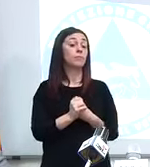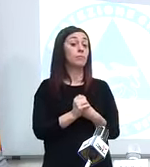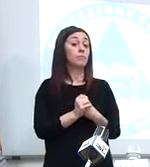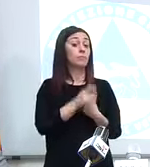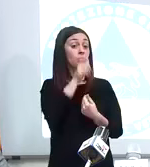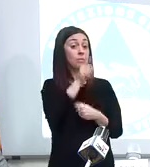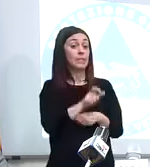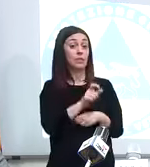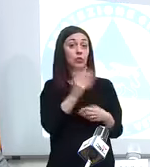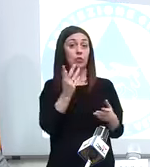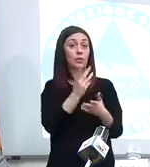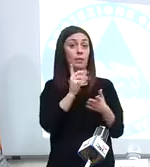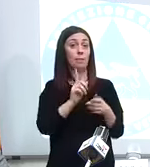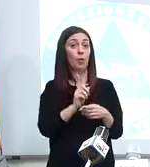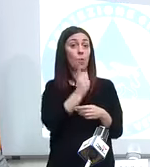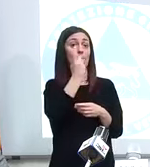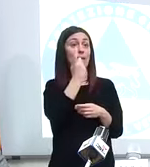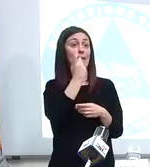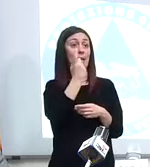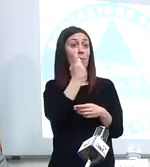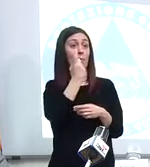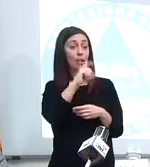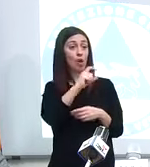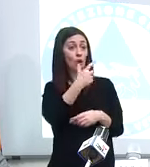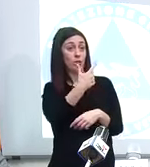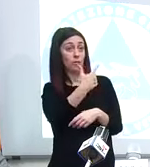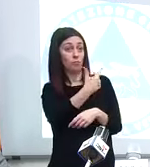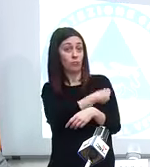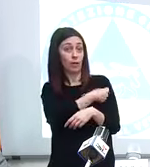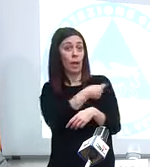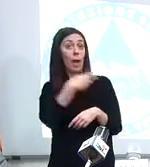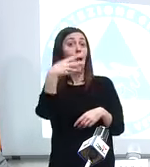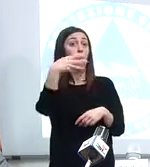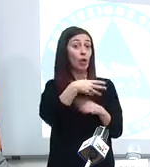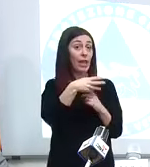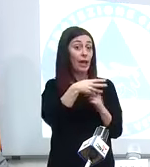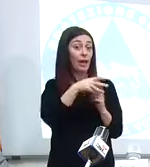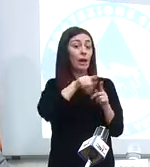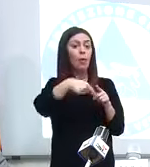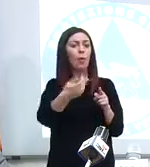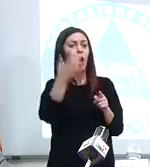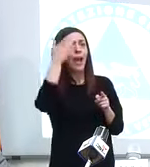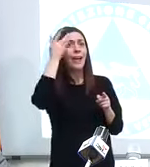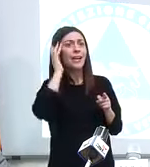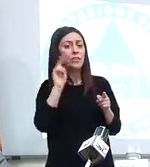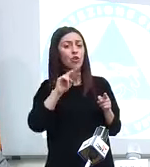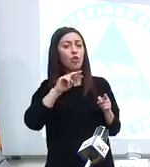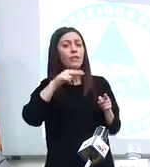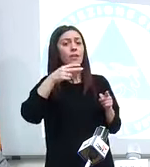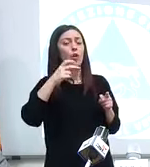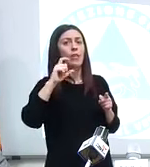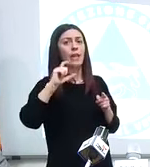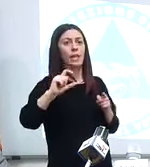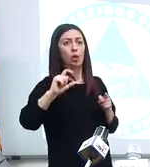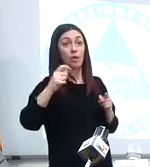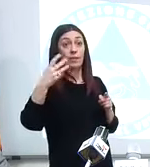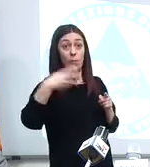al primo giro con Moderna poi possa non avere la seconda dose di